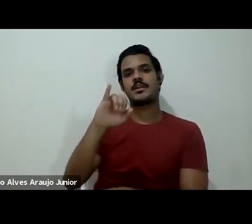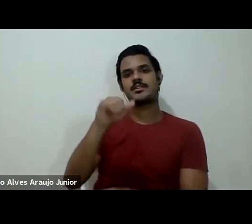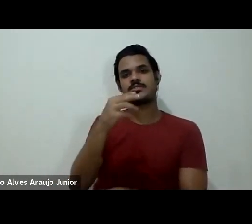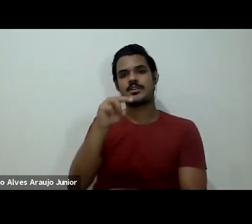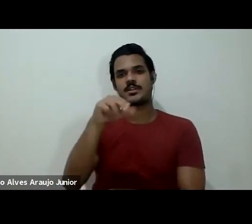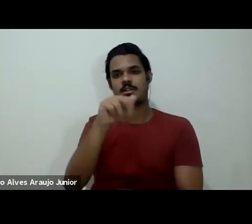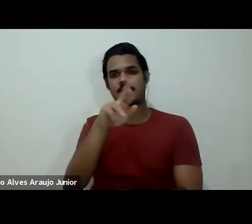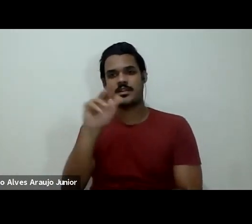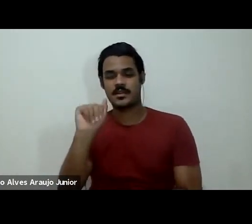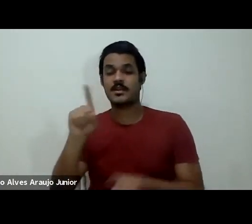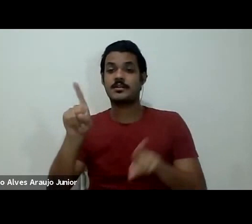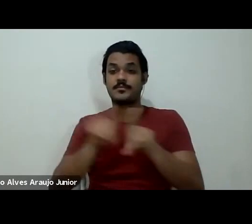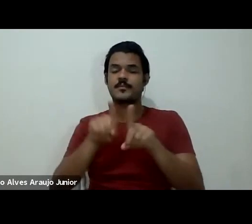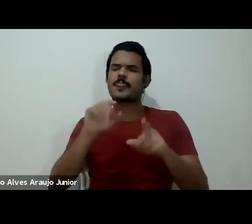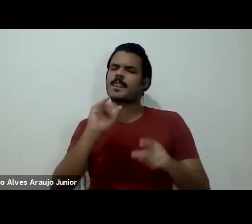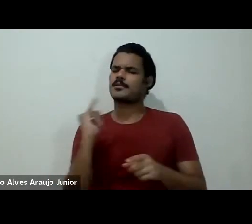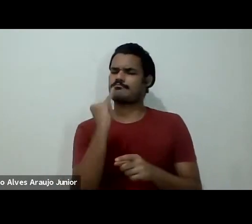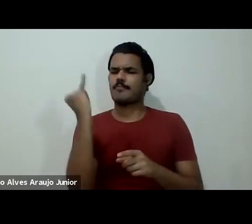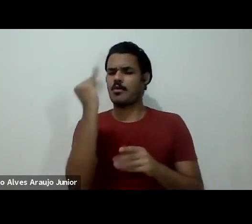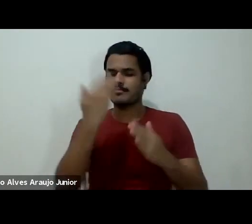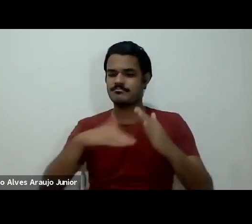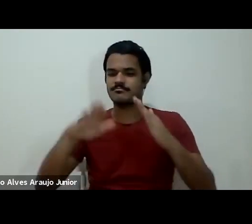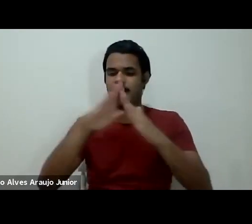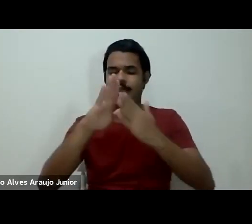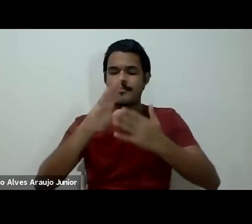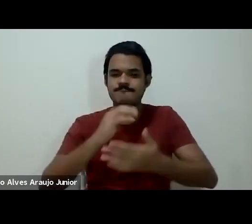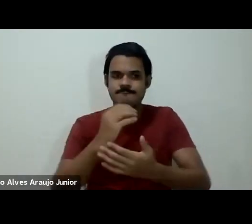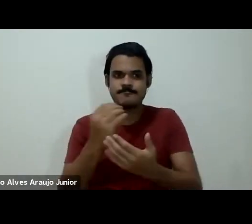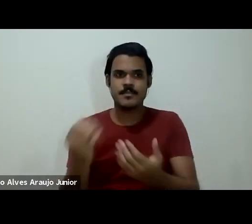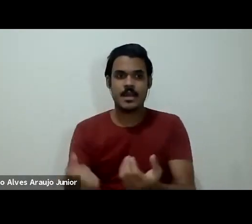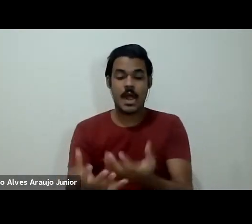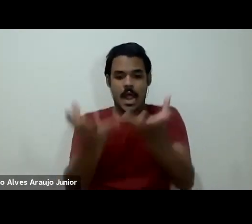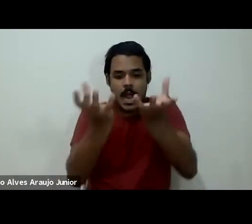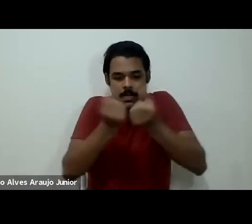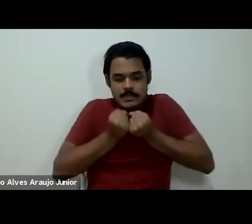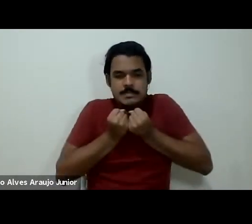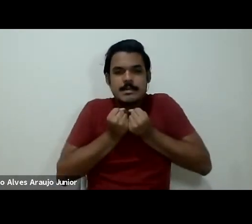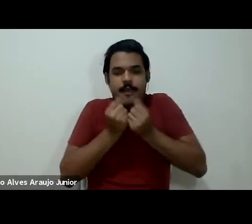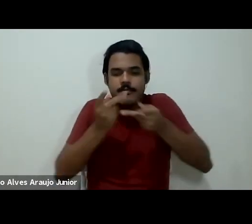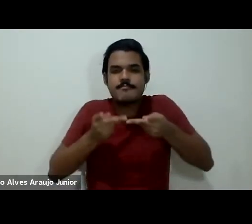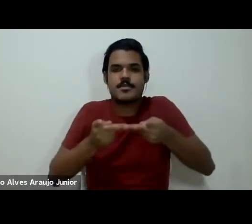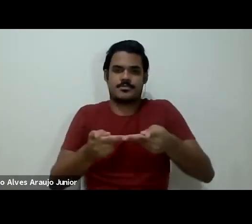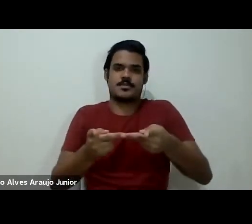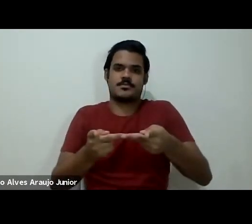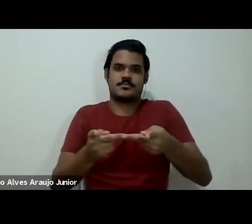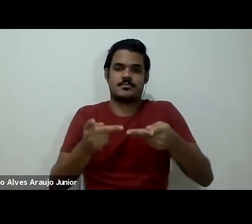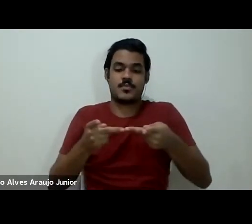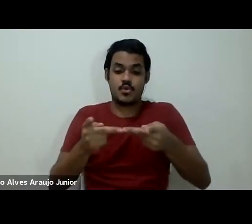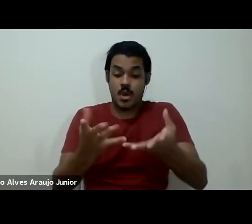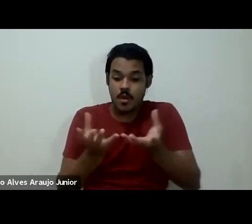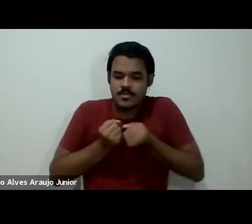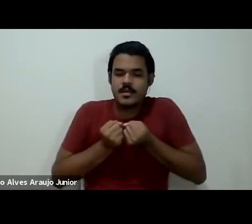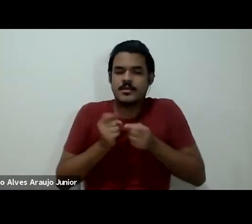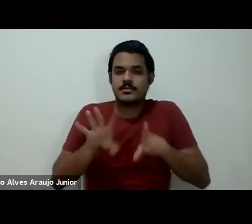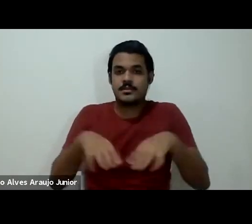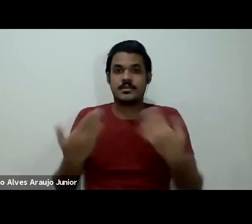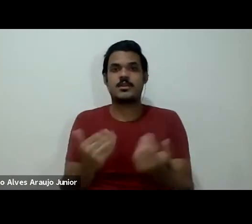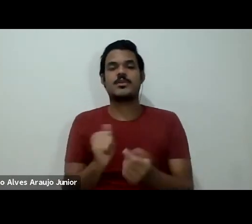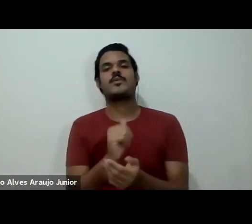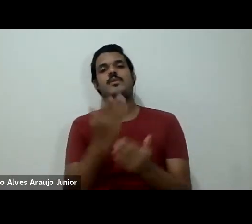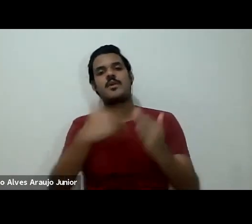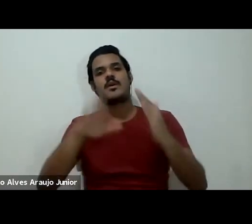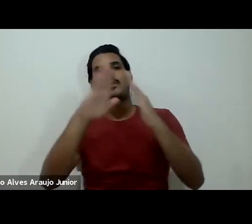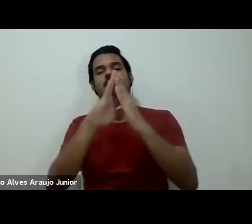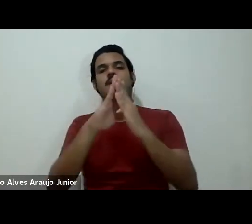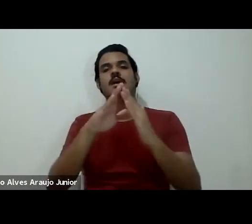os terreiros abracem esses projetos, que os terreiros, né, como o Ilê Alaquetuá